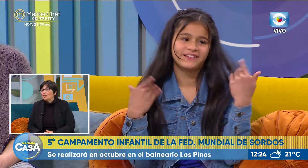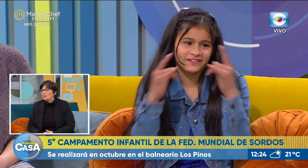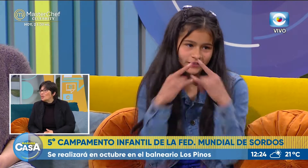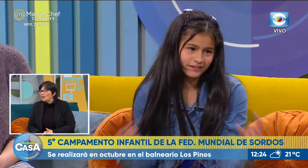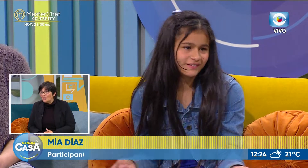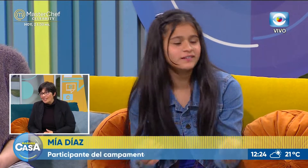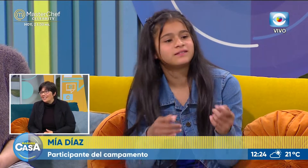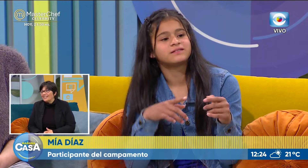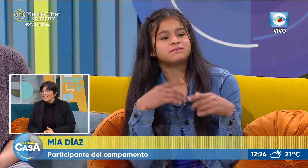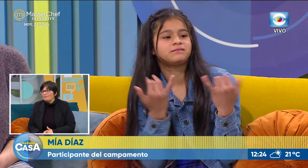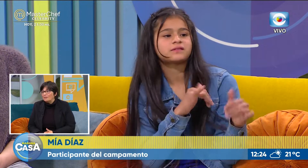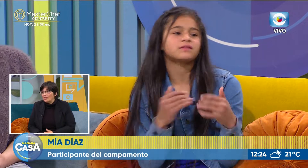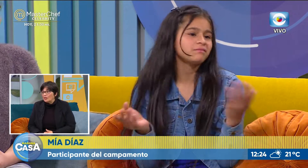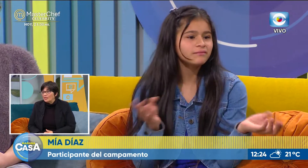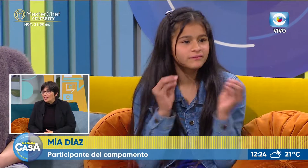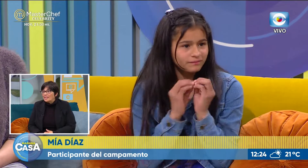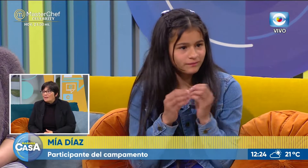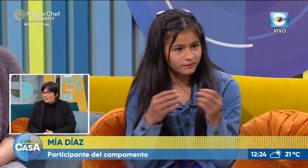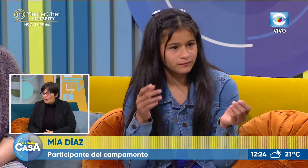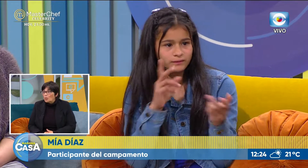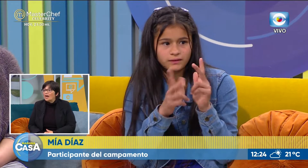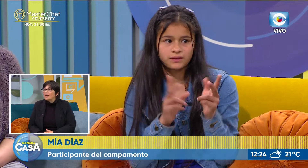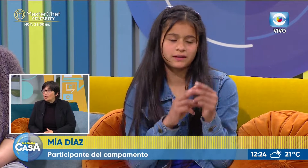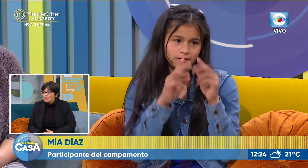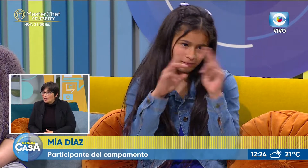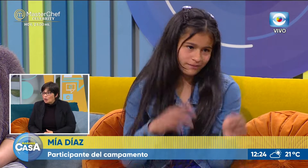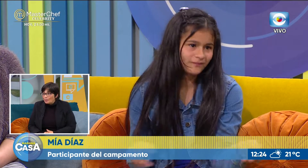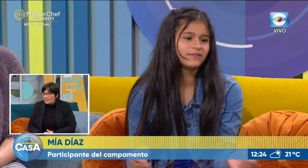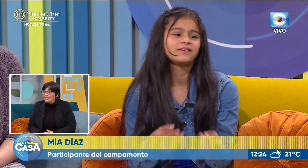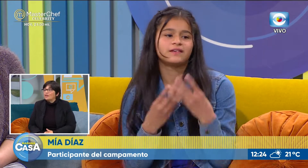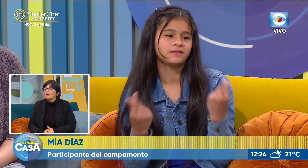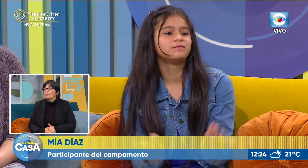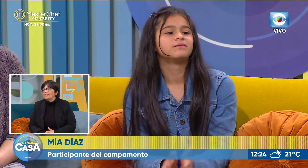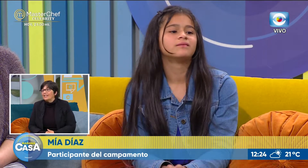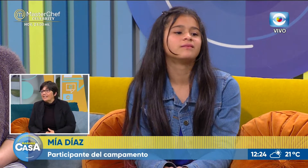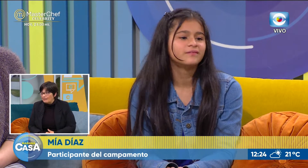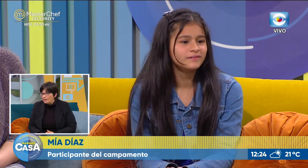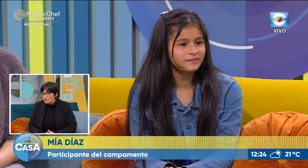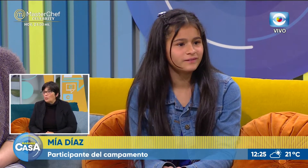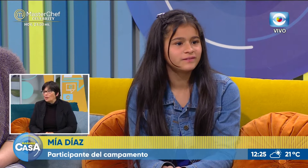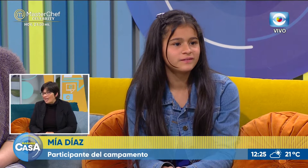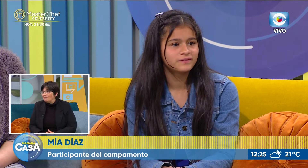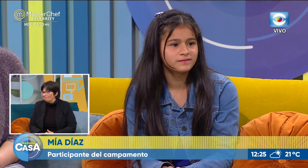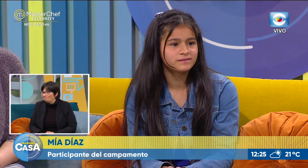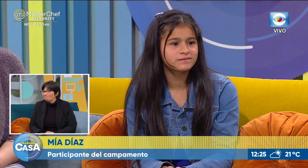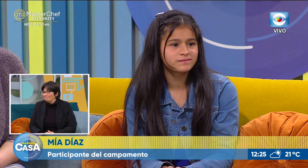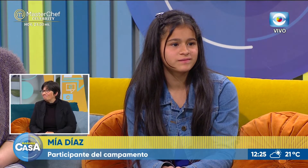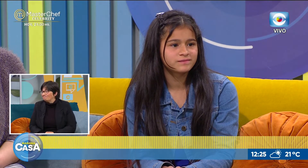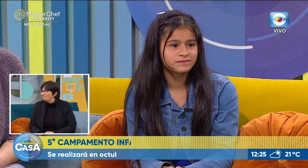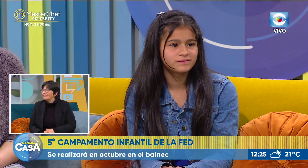Estoy muy contenta de ir al campamento para jugar y conocer otros compañeros, representantes de la Federación Mundial.